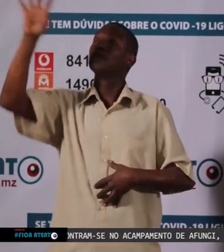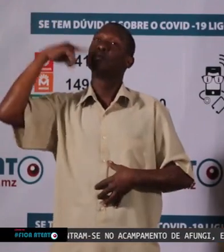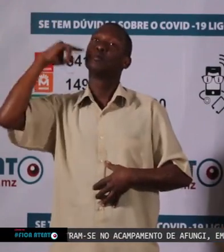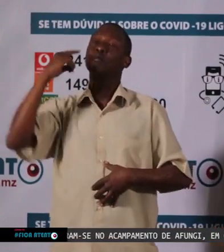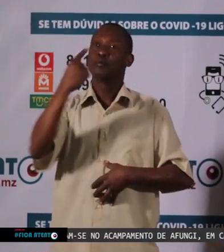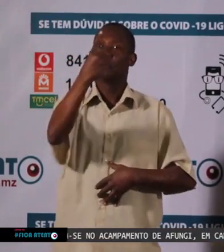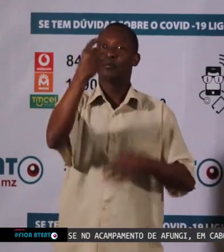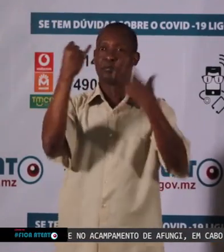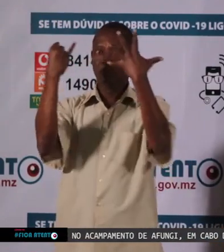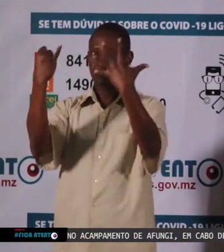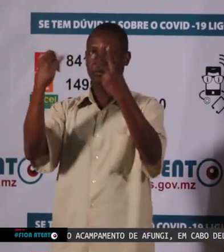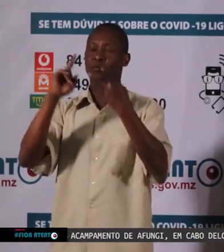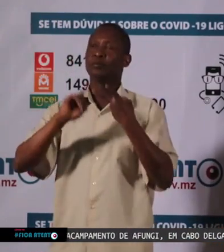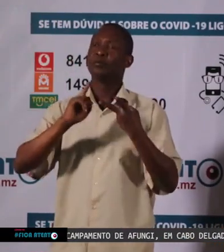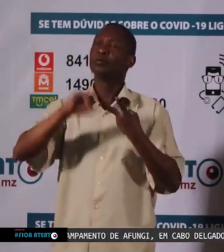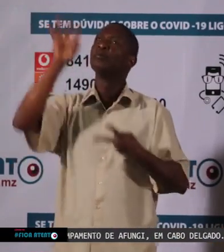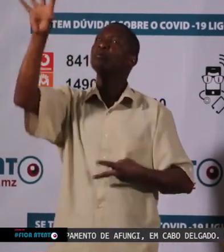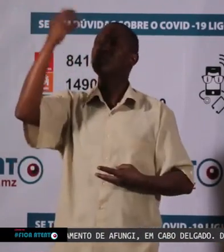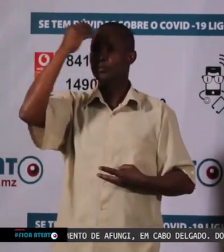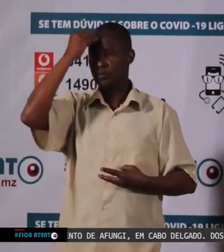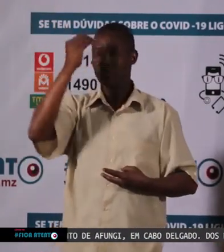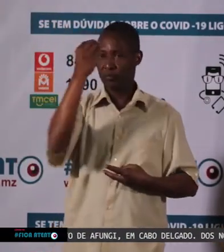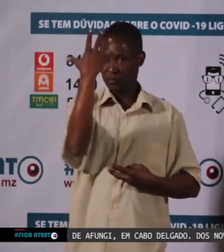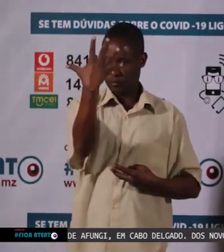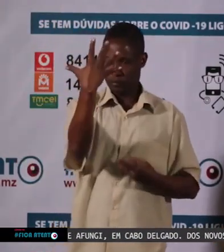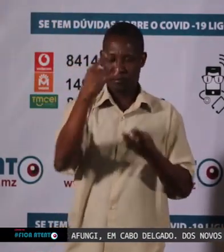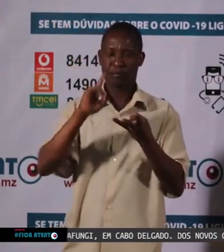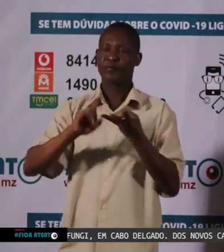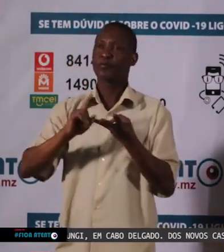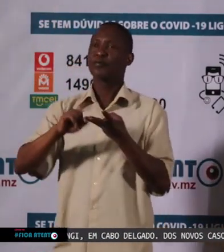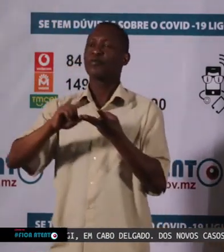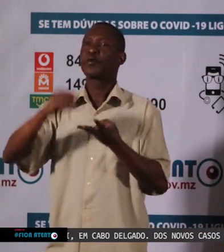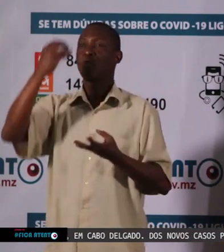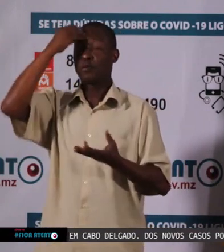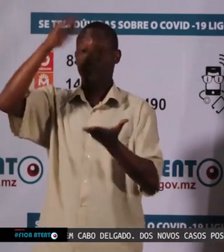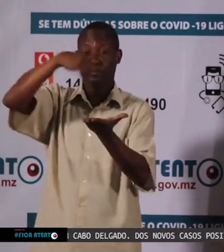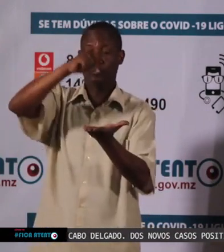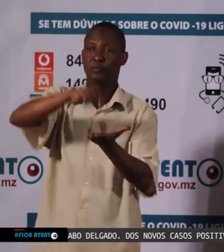5 da província de Maputo e 13 da cidade de Maputo.